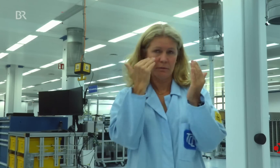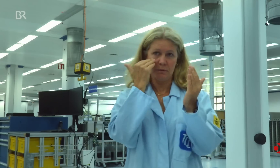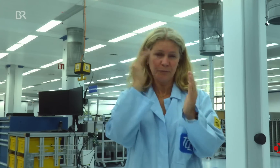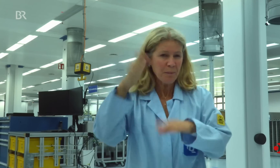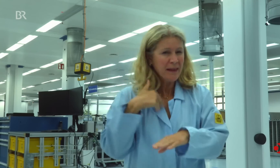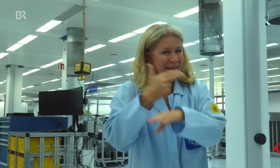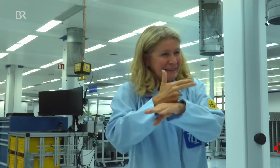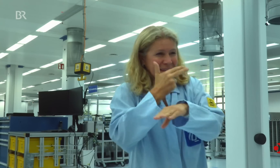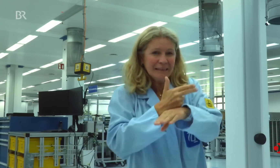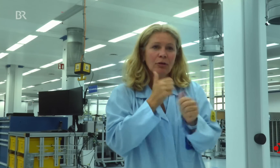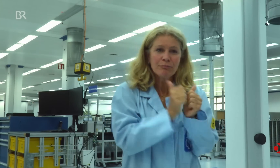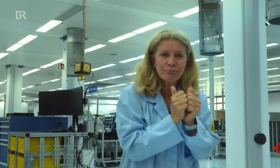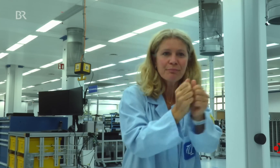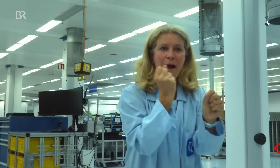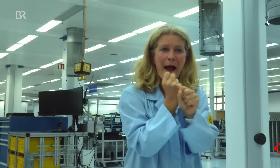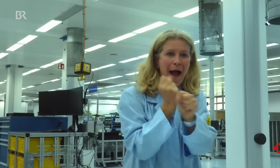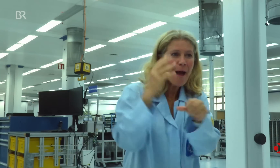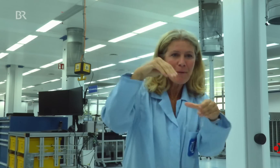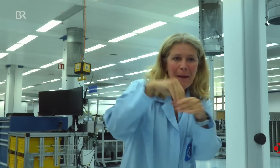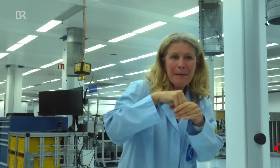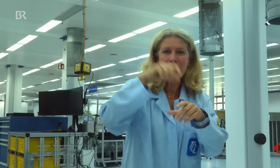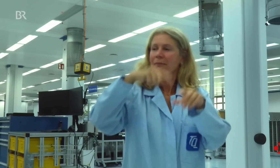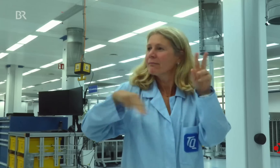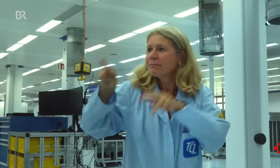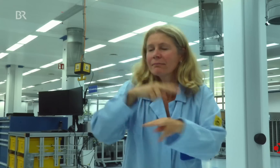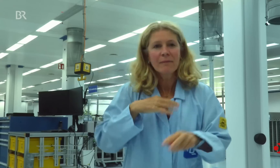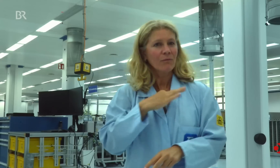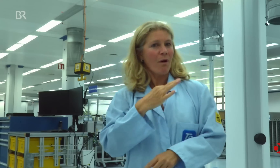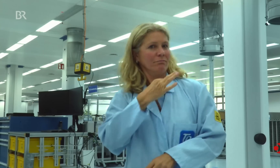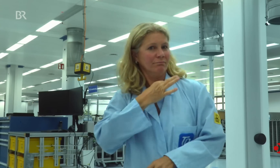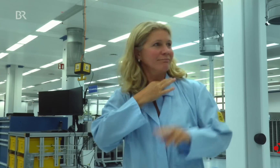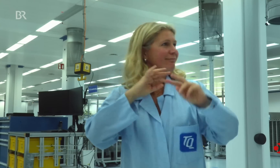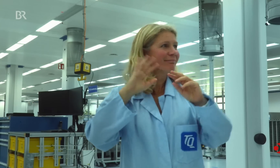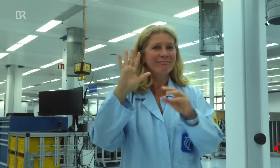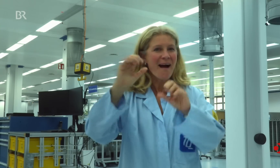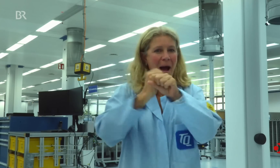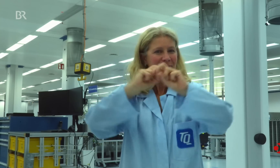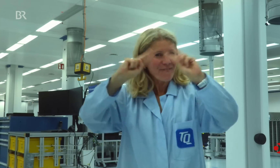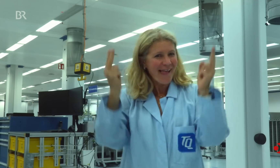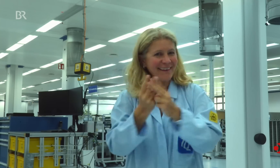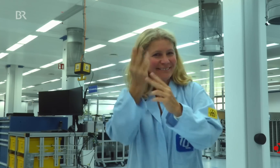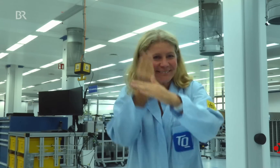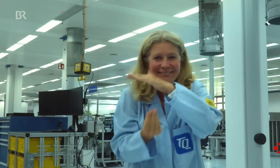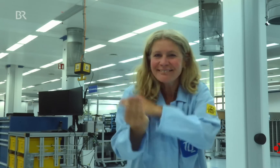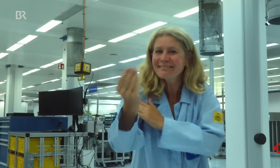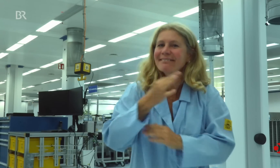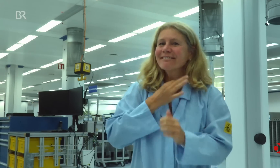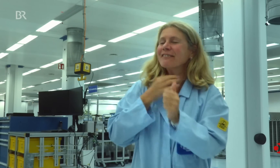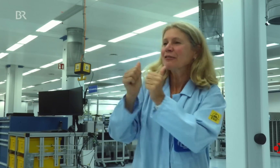begleiten Pascal bei jedem Aspekt seiner Arbeit. Es ist super interessant, in diese Welt einzutauchen und ihn bei allem zu filmen. Wir können